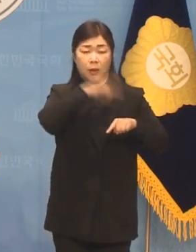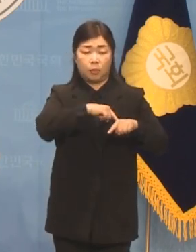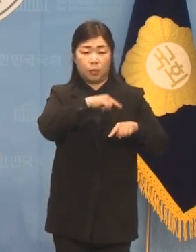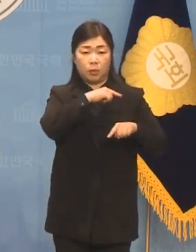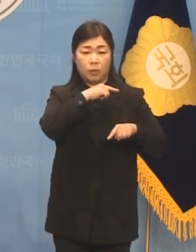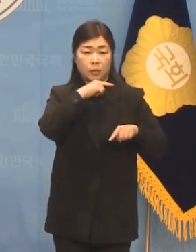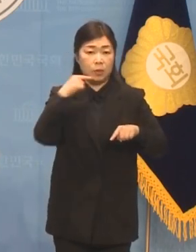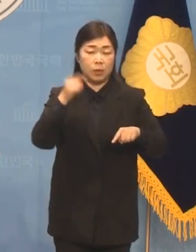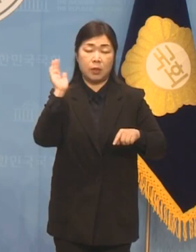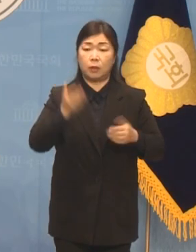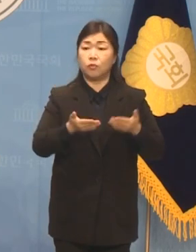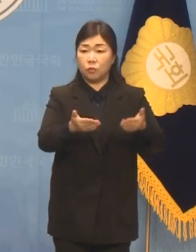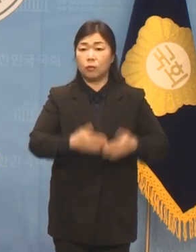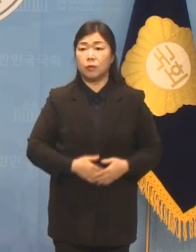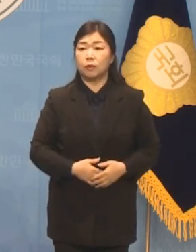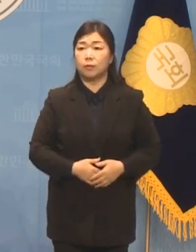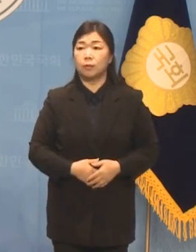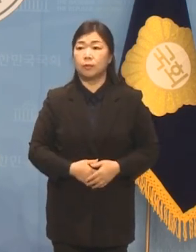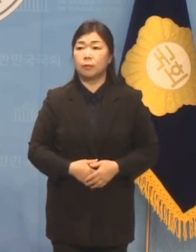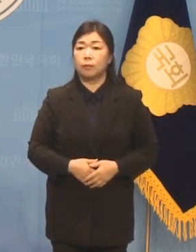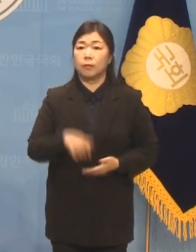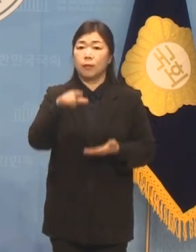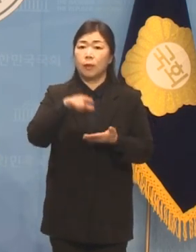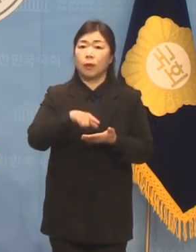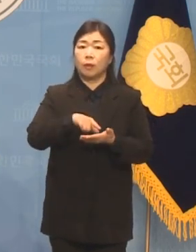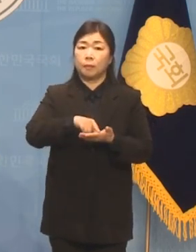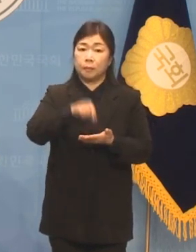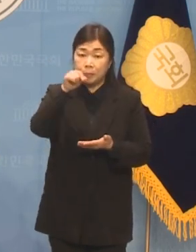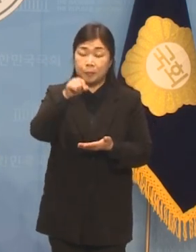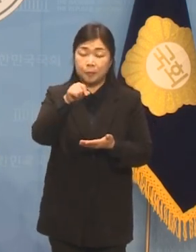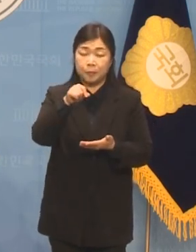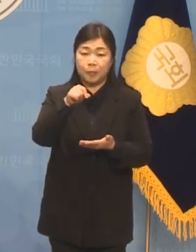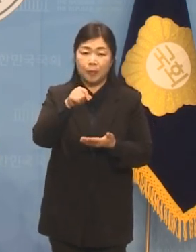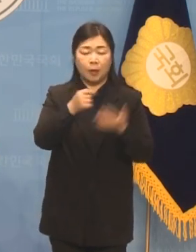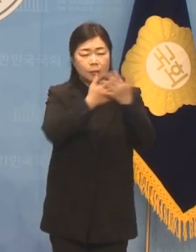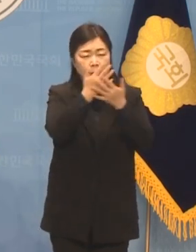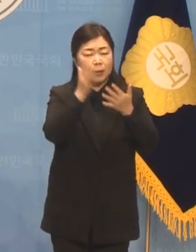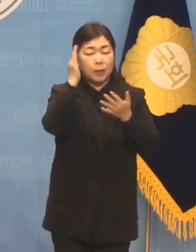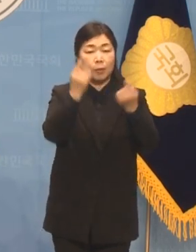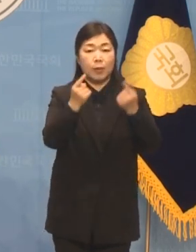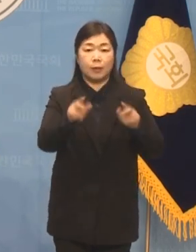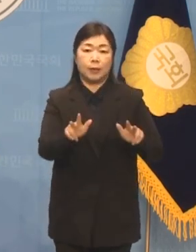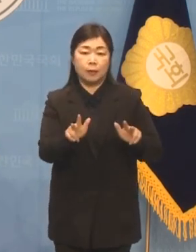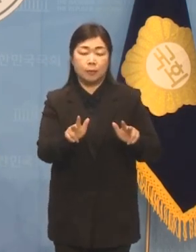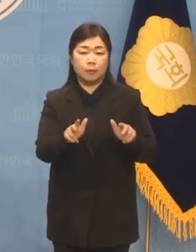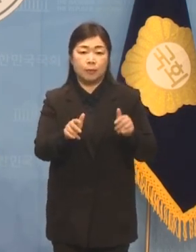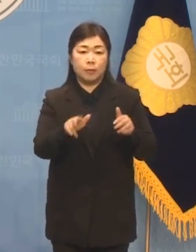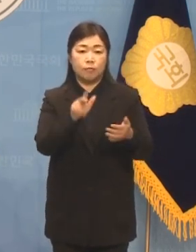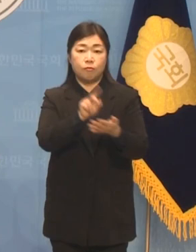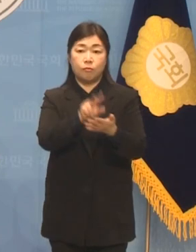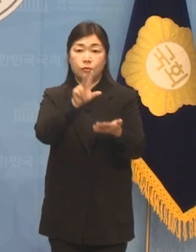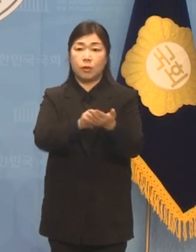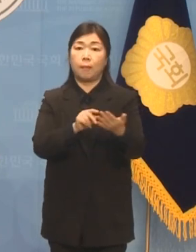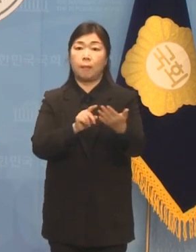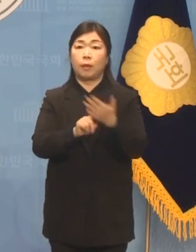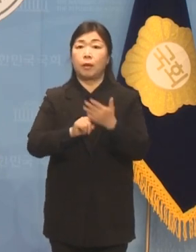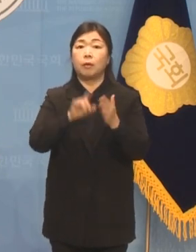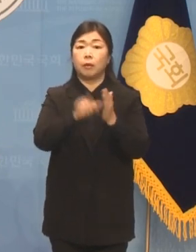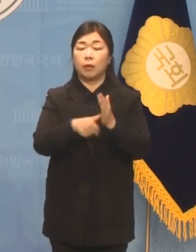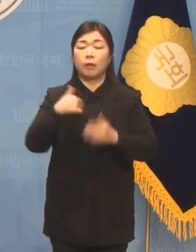추상적인 얘기보다 몇 가지 구체적으로 당면한 문제에 대해서 즉각적으로 하고 싶은 이야기들을, 하고 싶은